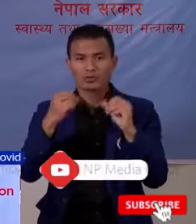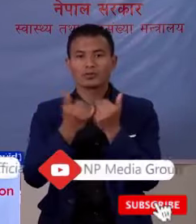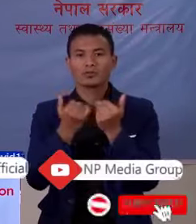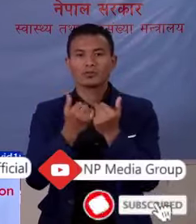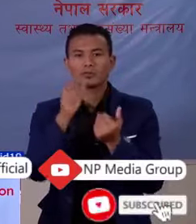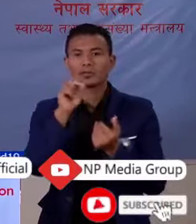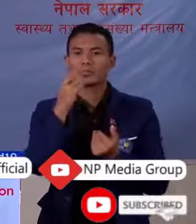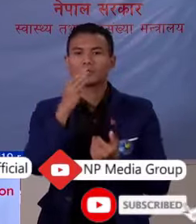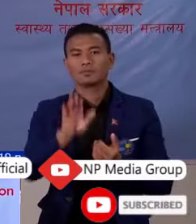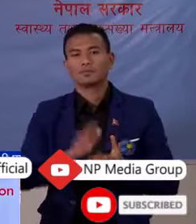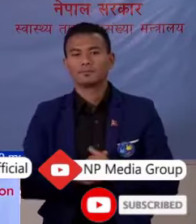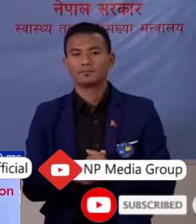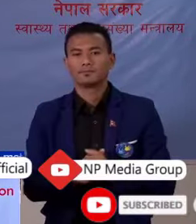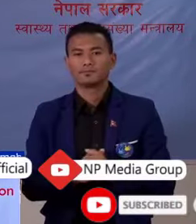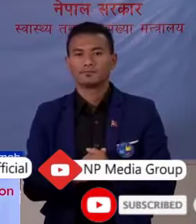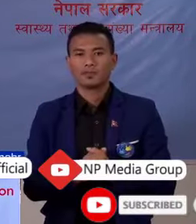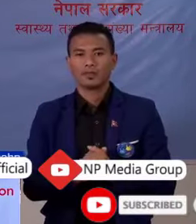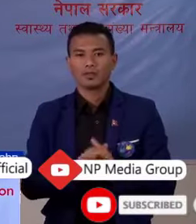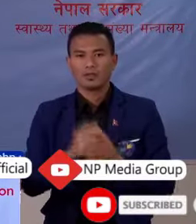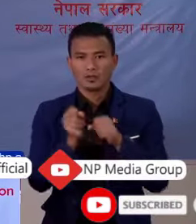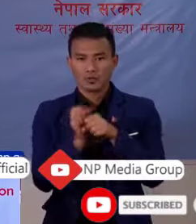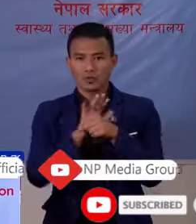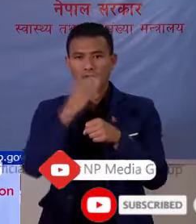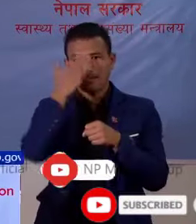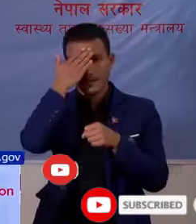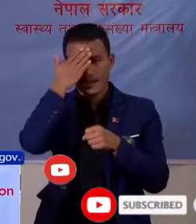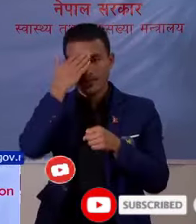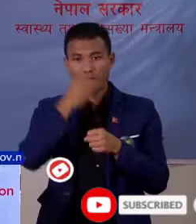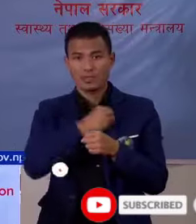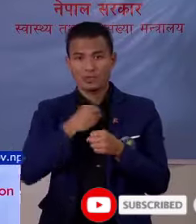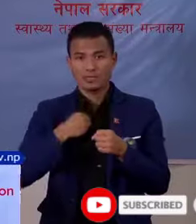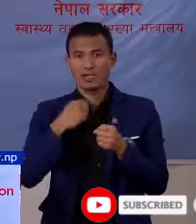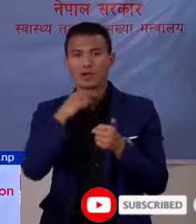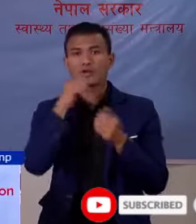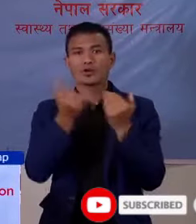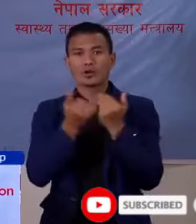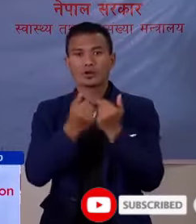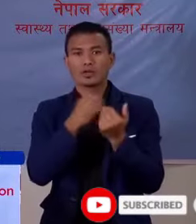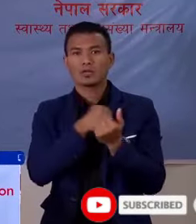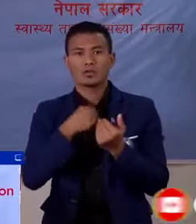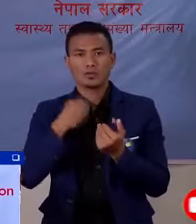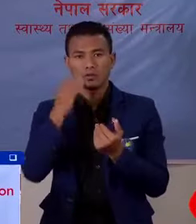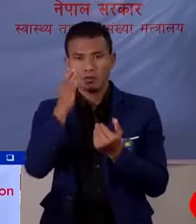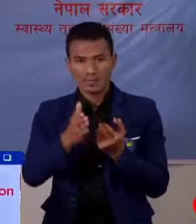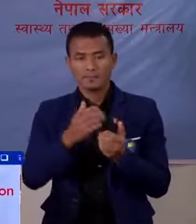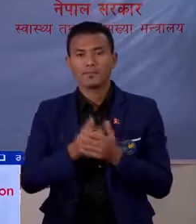हुन्छ। कोरोनाको बिरामीको उपचार नगर्ने स्वास्थ्यकर्मीले